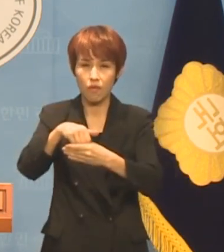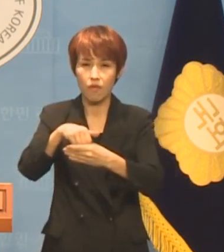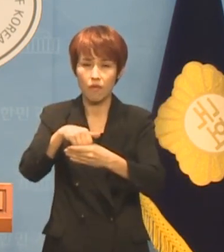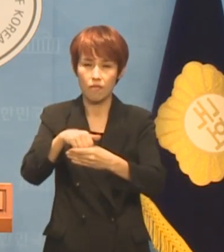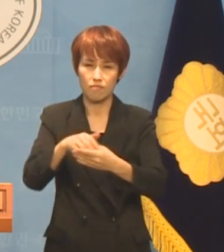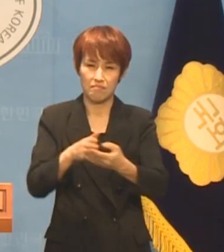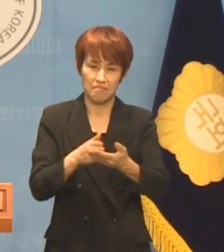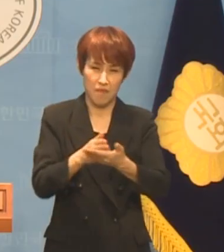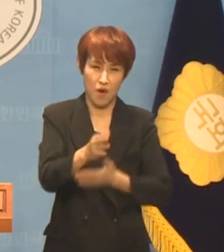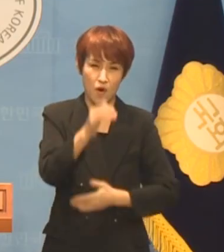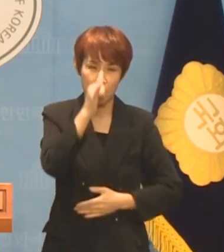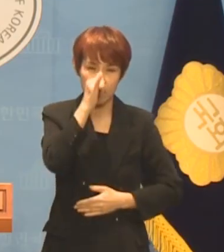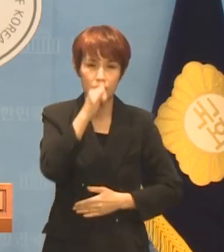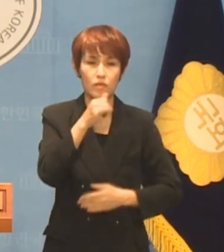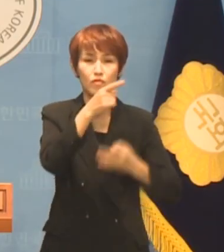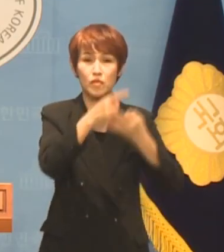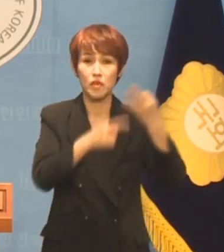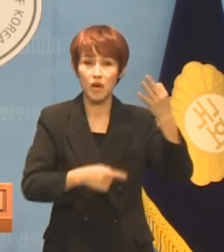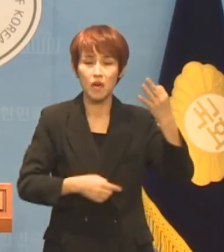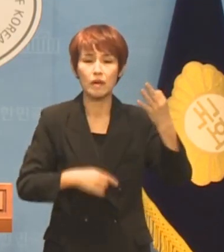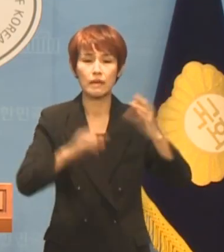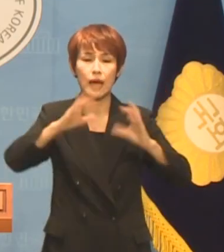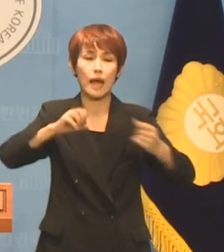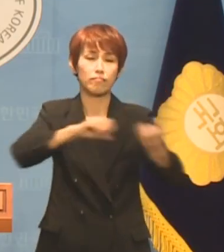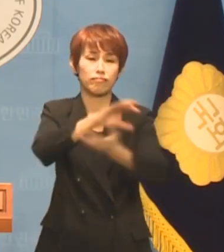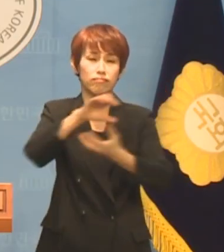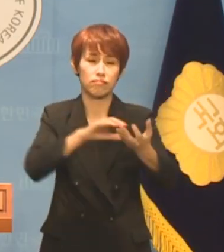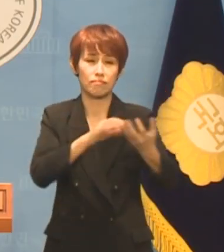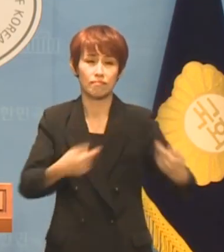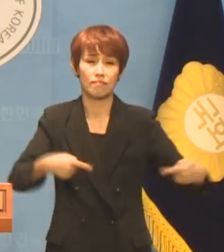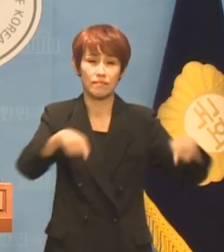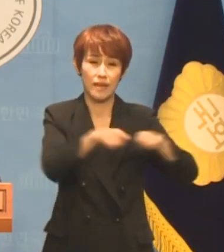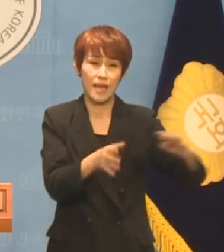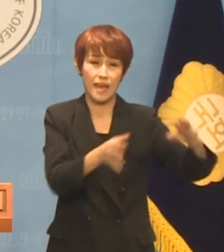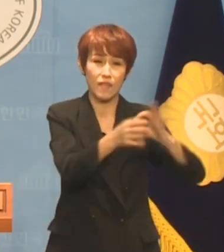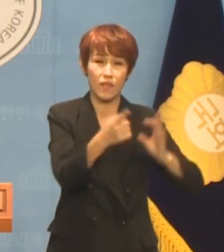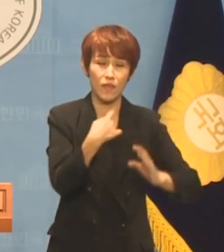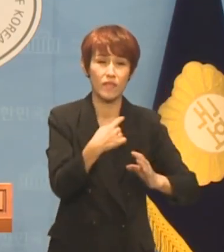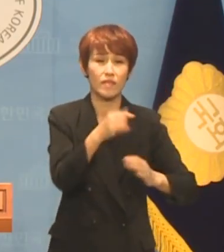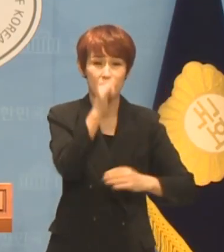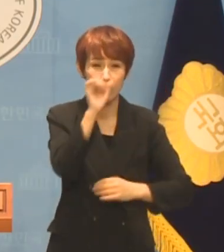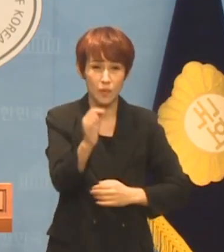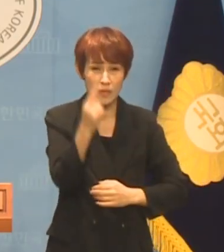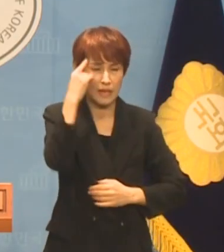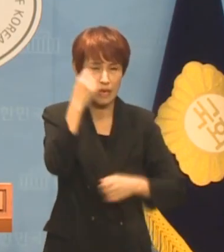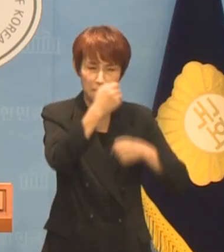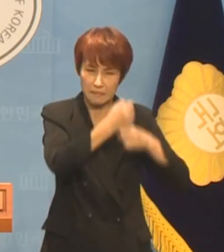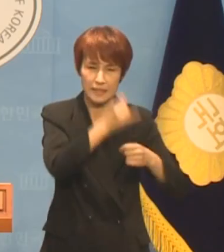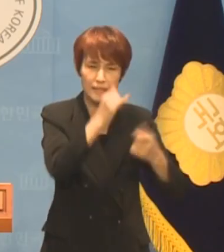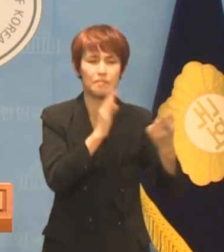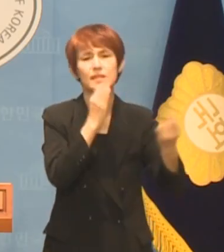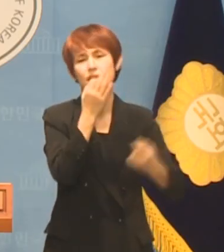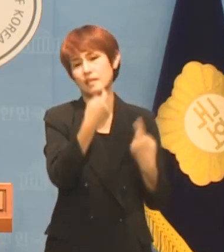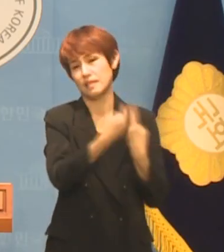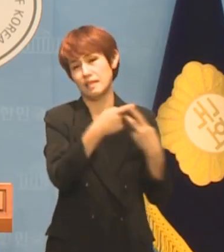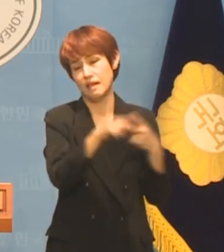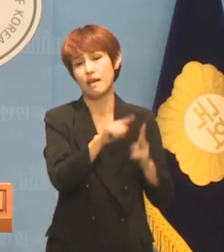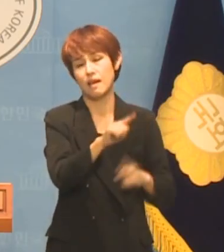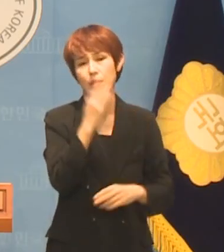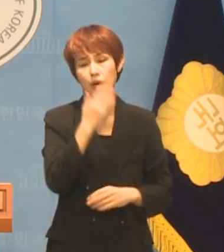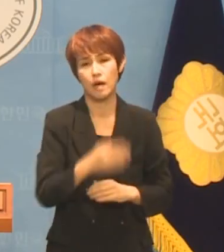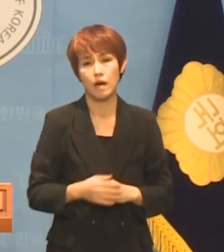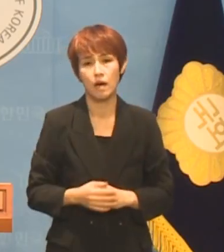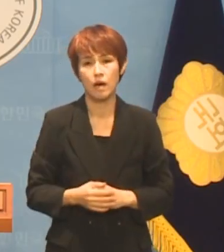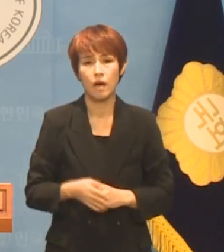1호 당원인 내란 동조당이라 놀랍지는 않습니다. 지극히 편향적으로 특정한 전제 조건을